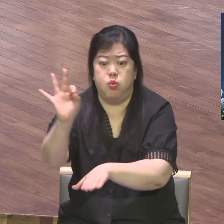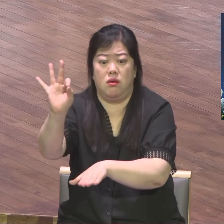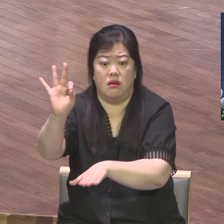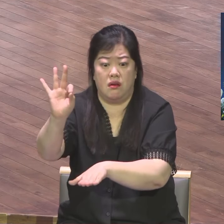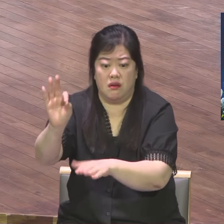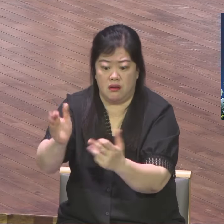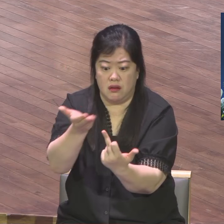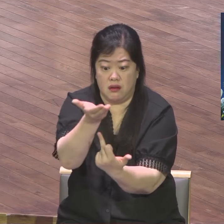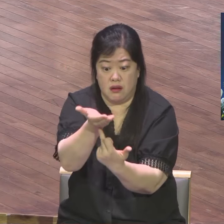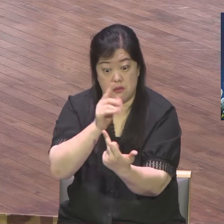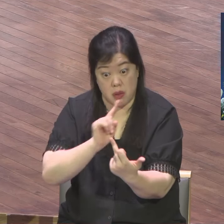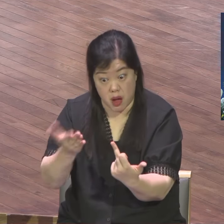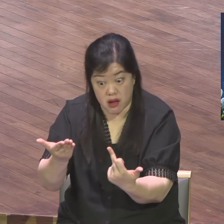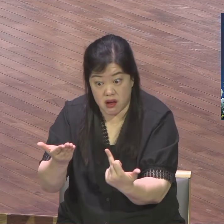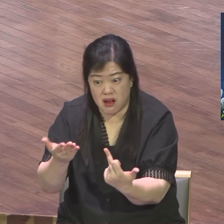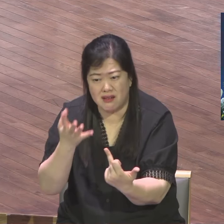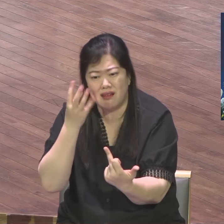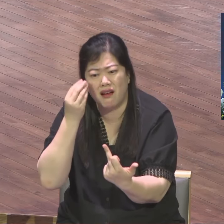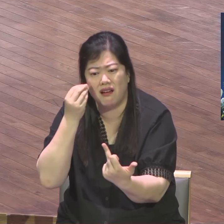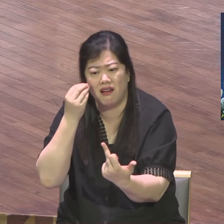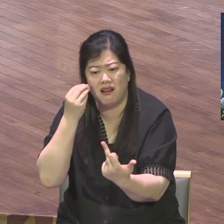아시겠어요?